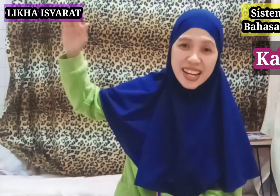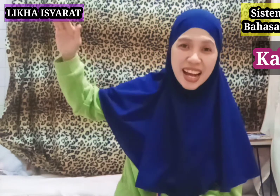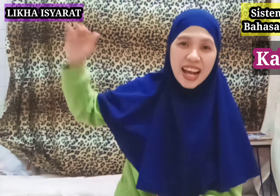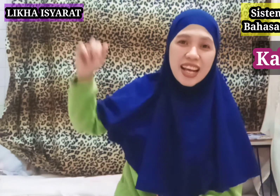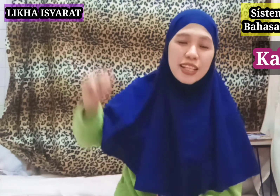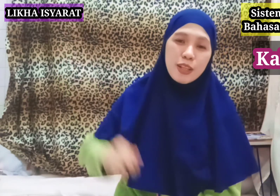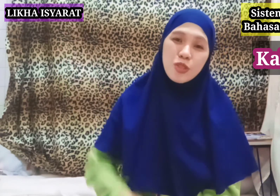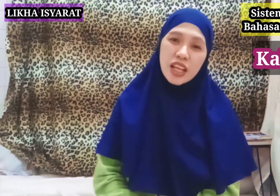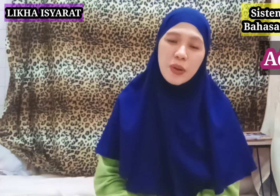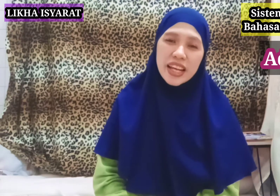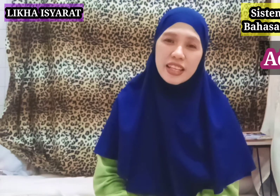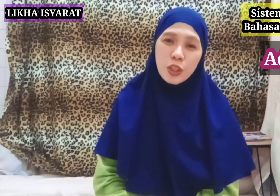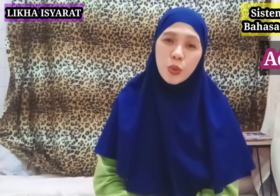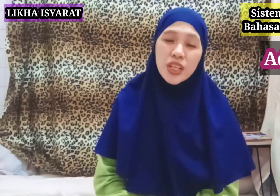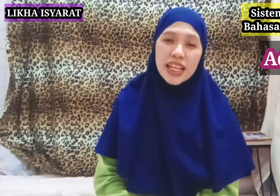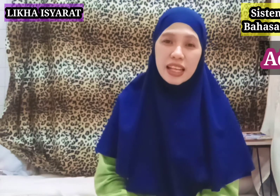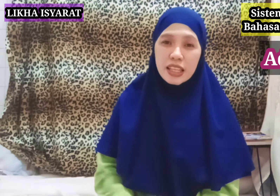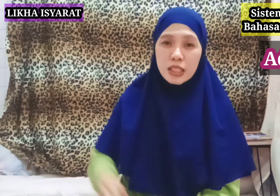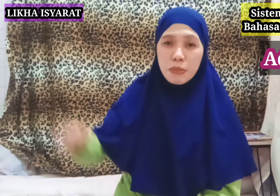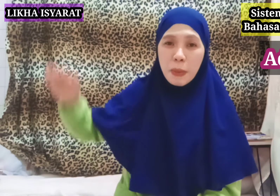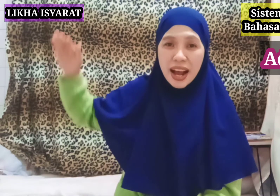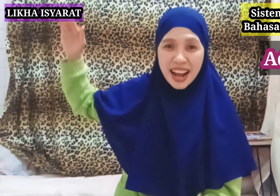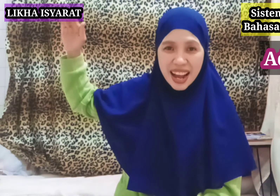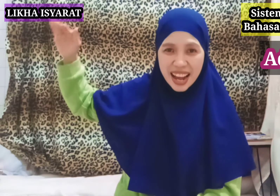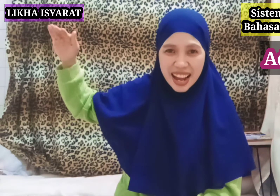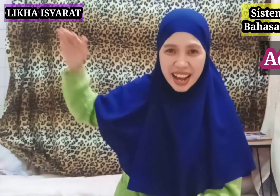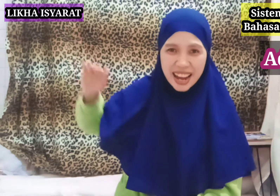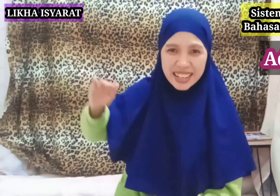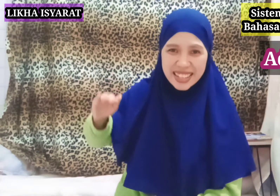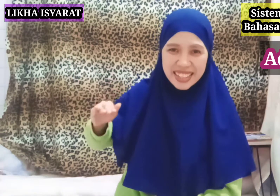kakak. Terus kalau adik itu dari atas ke bawah, adik.